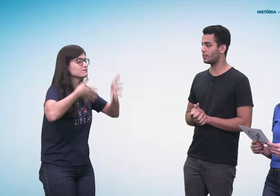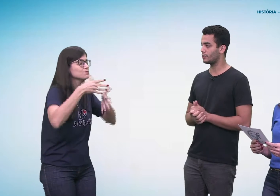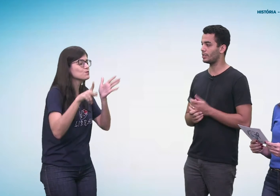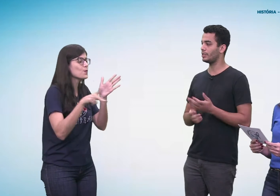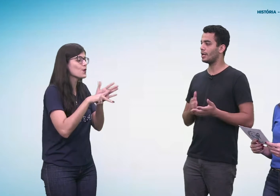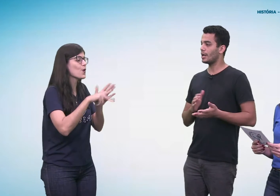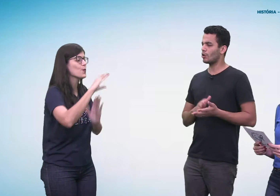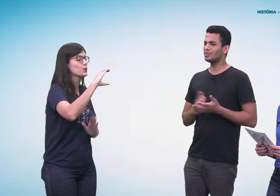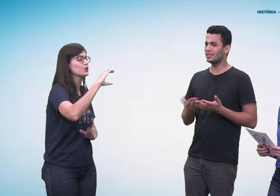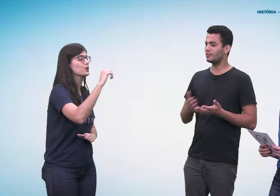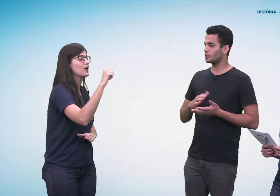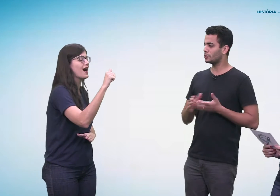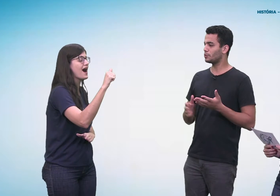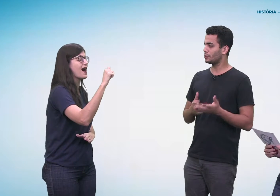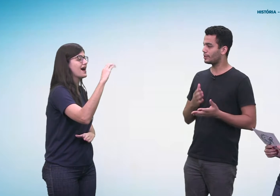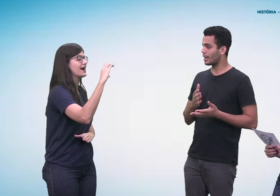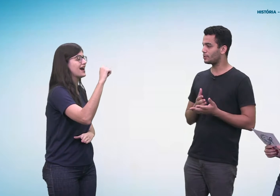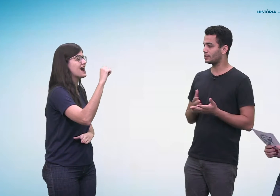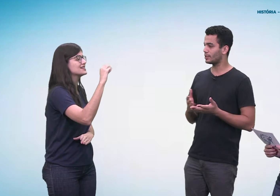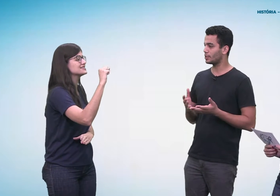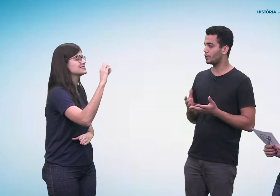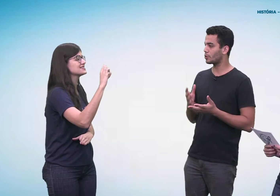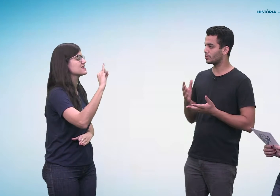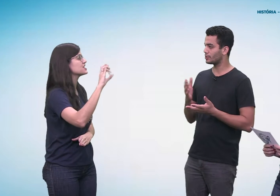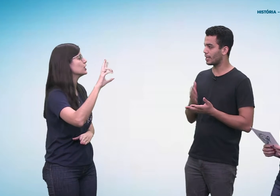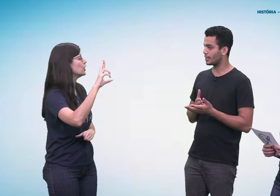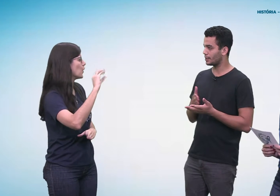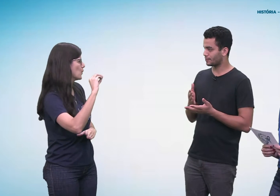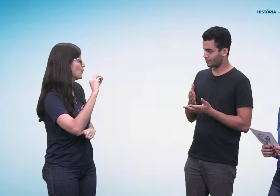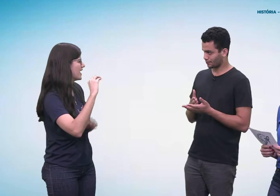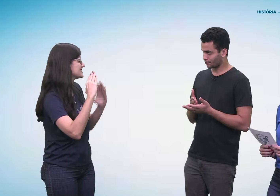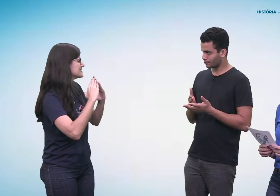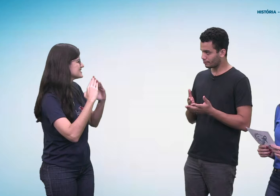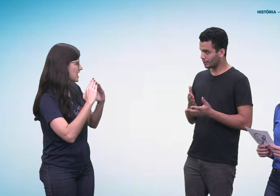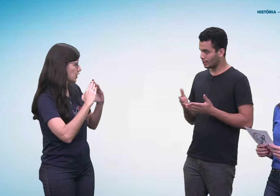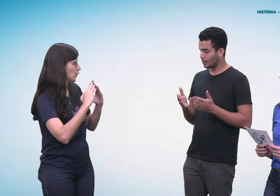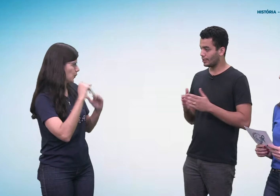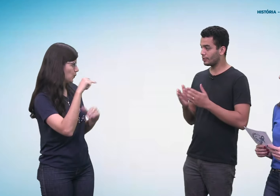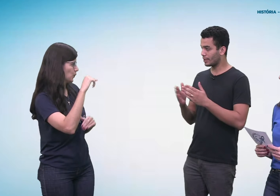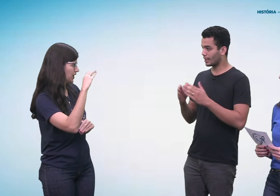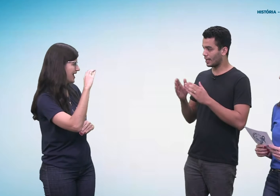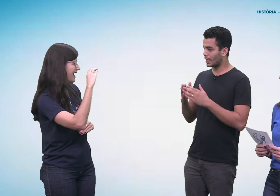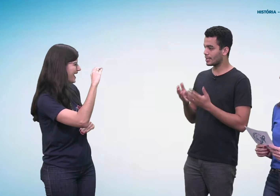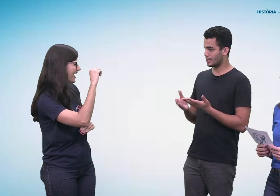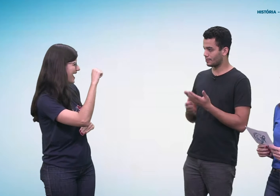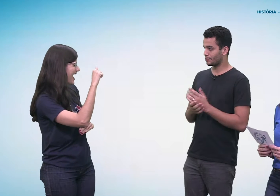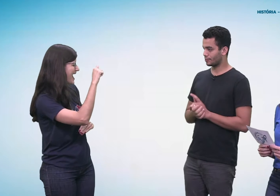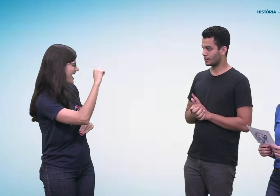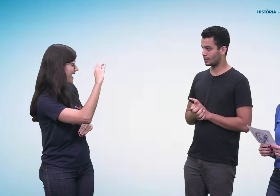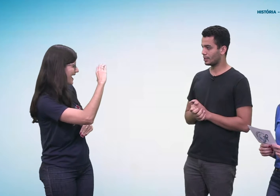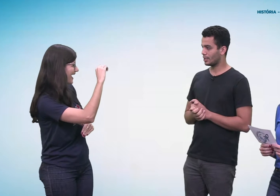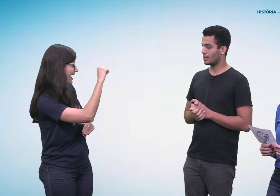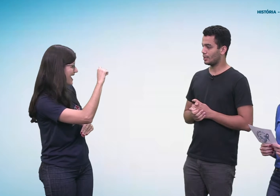línguas. Como se ele fosse um intérprete, entendeu? Ele consegue, dentro da casa,